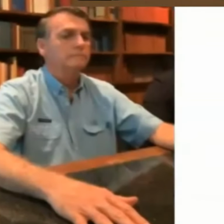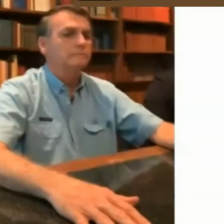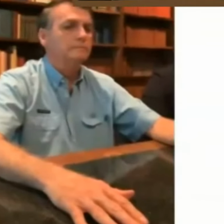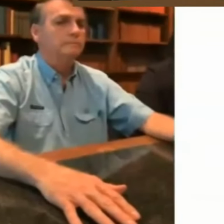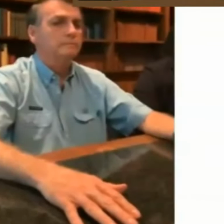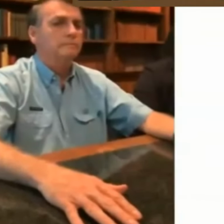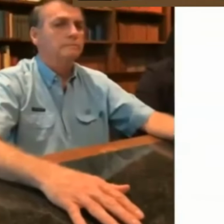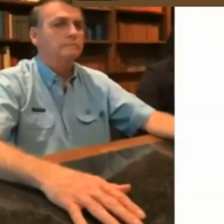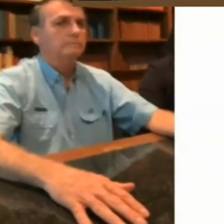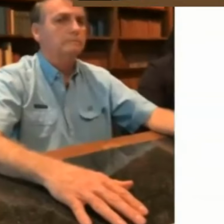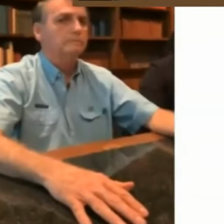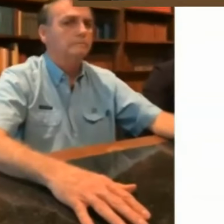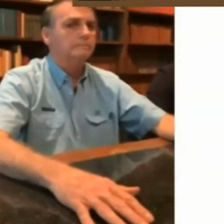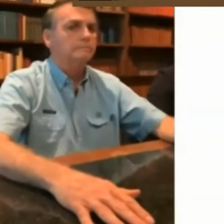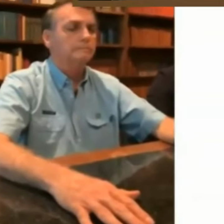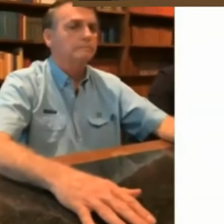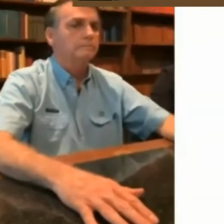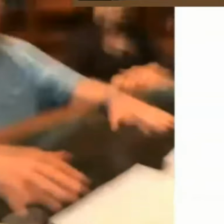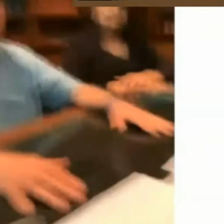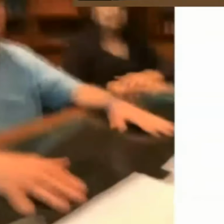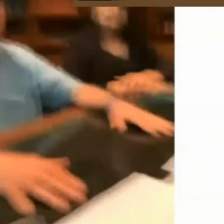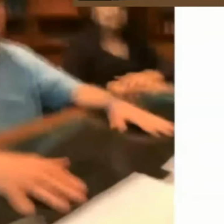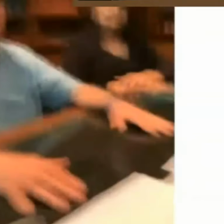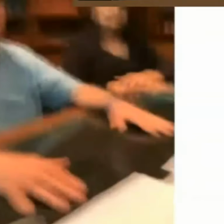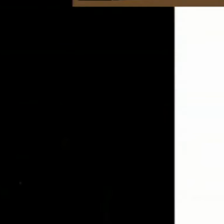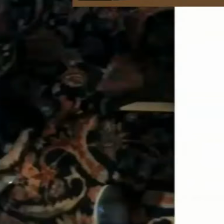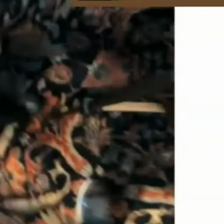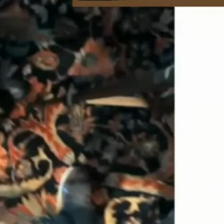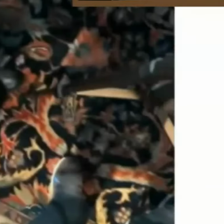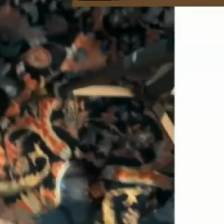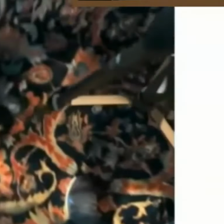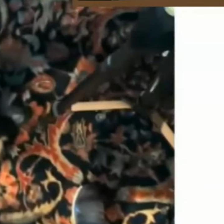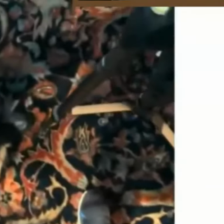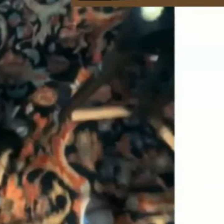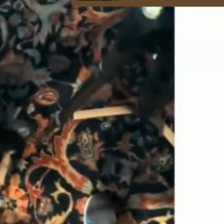Ser responsável pelo que acontece no país.